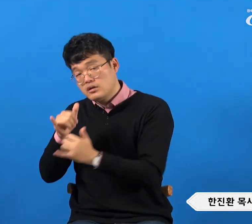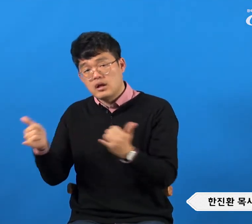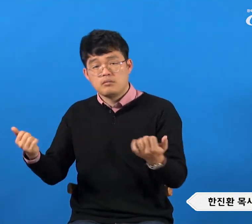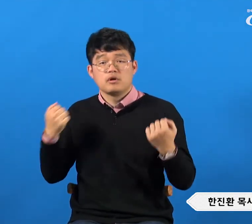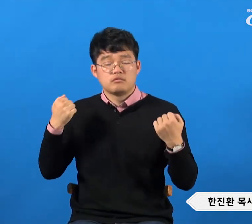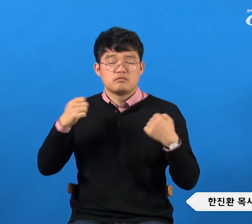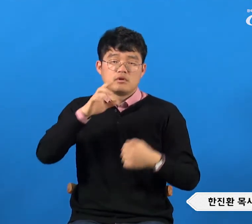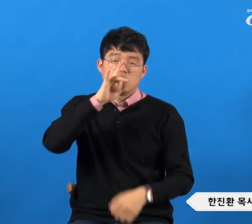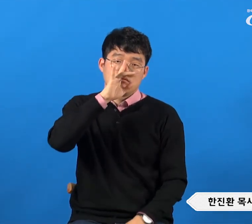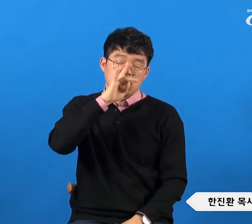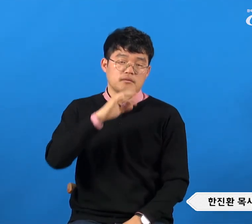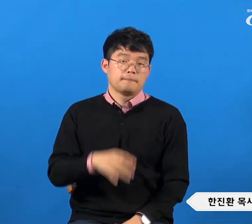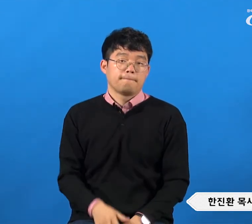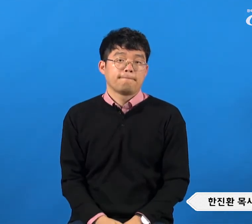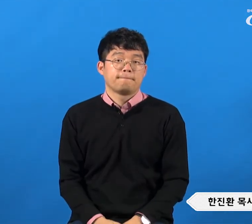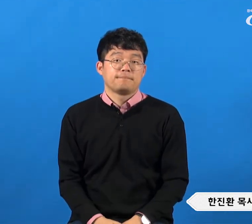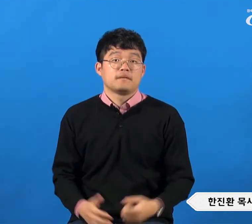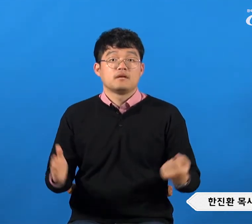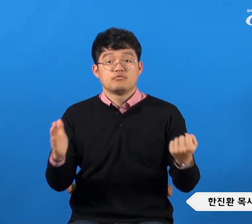겁니다.